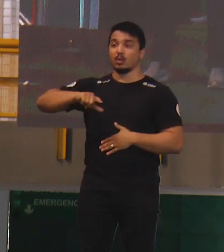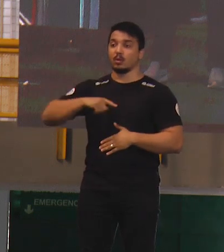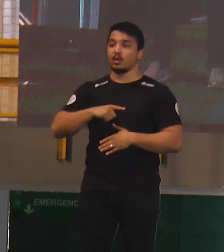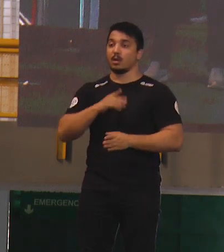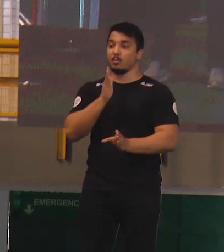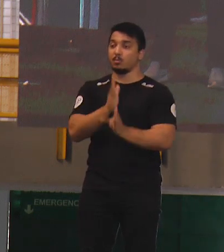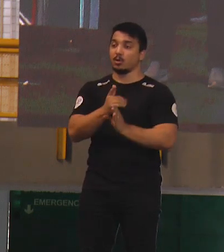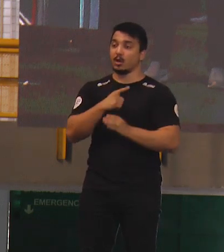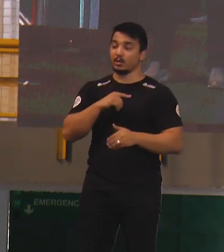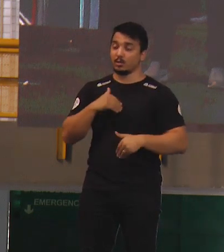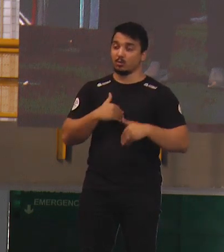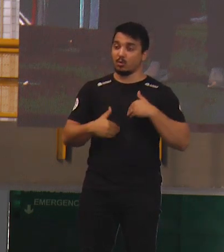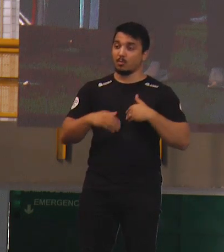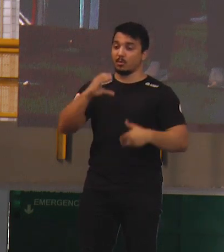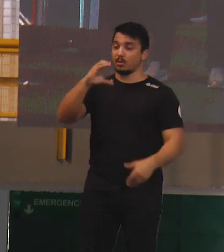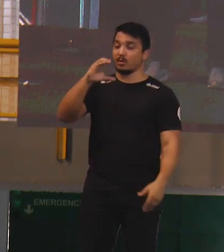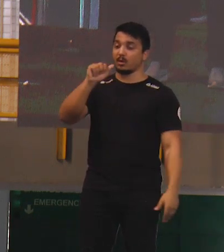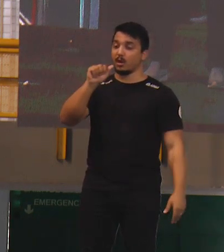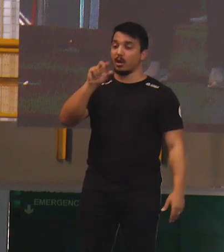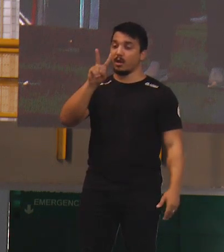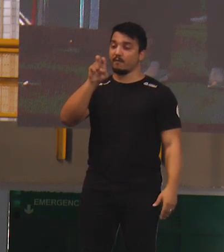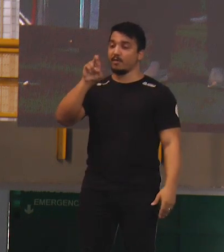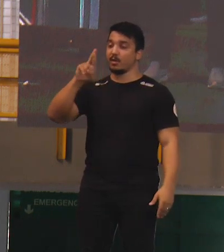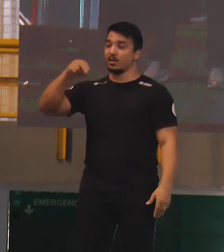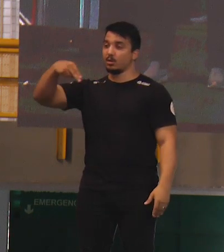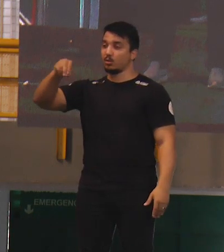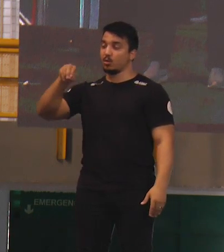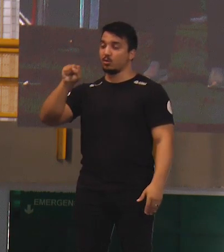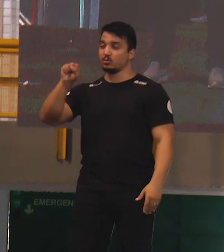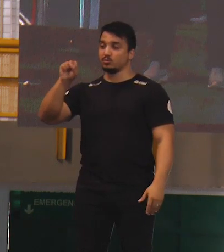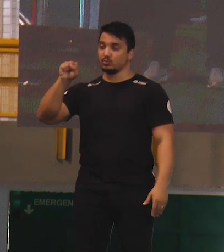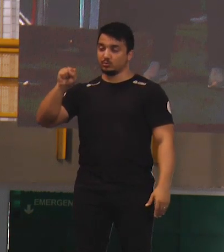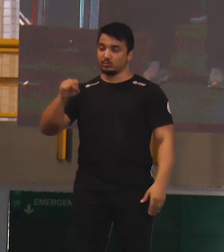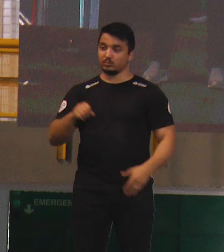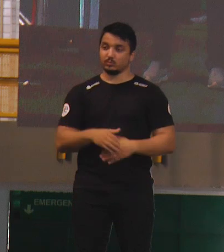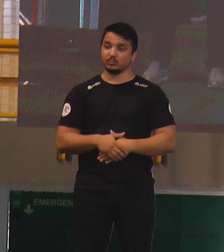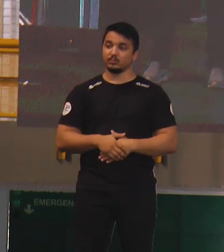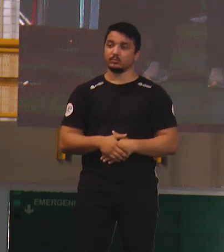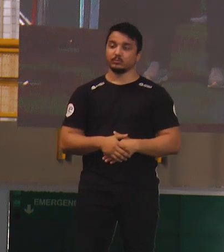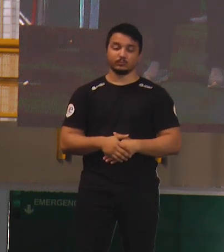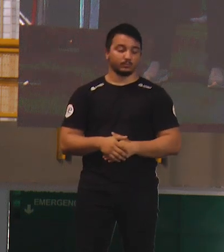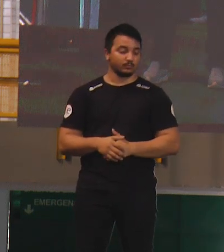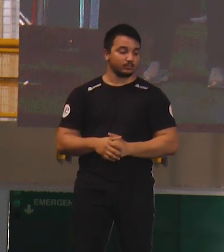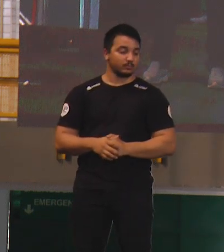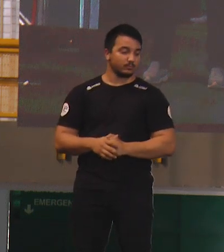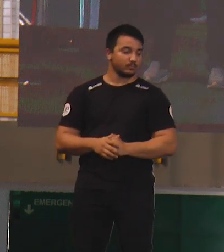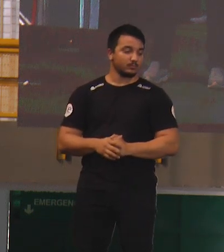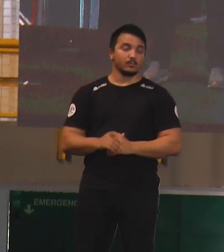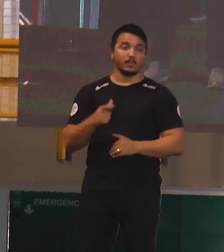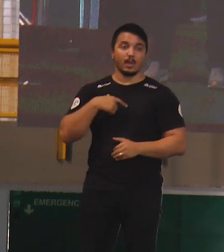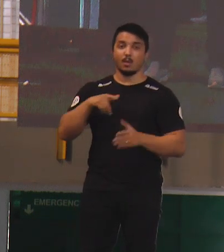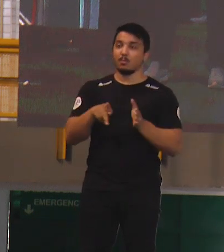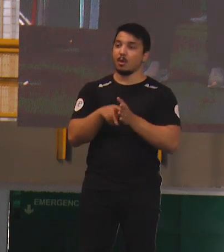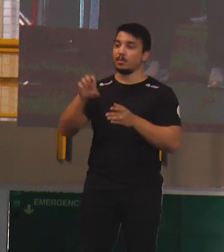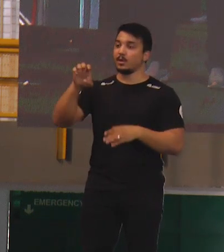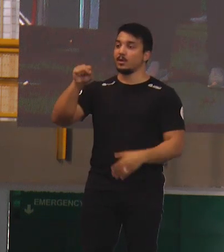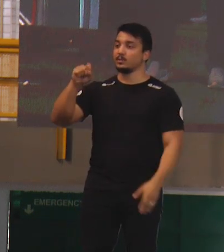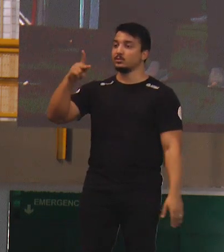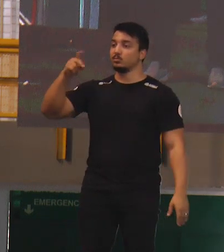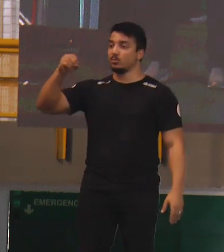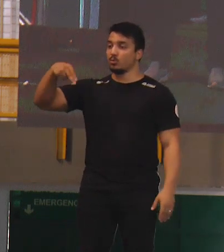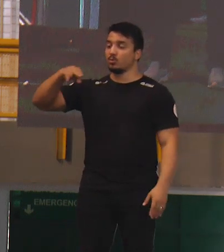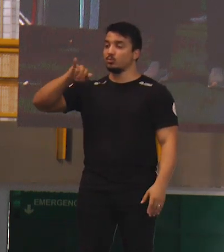verdade pelos corpos cavernosos, tá certo? O nome adequado são corpos cavernosos. O corpo esponjoso ele vai para o quê?